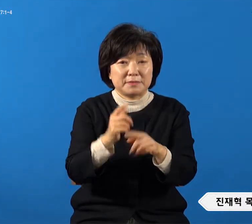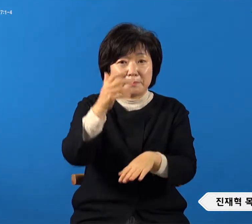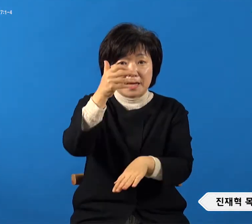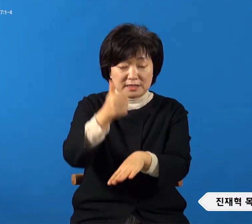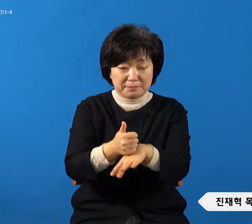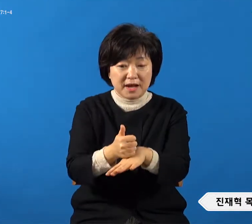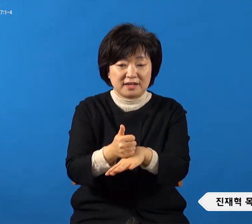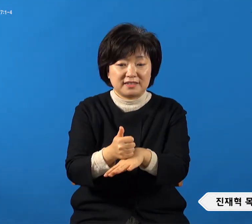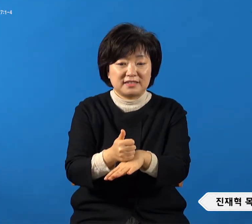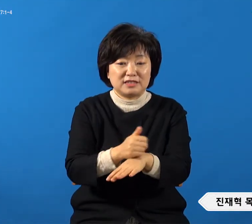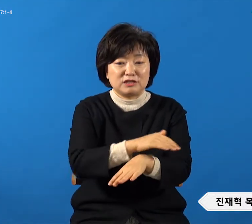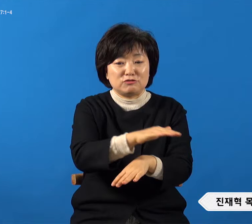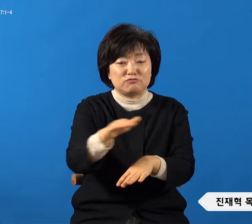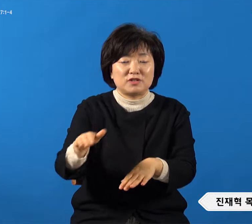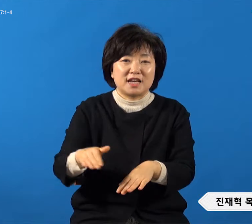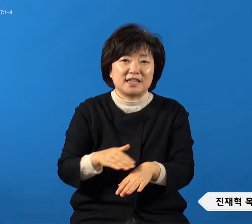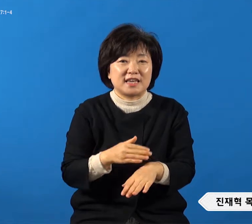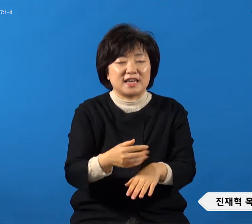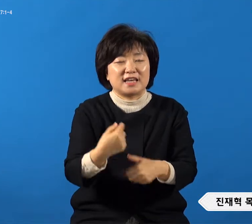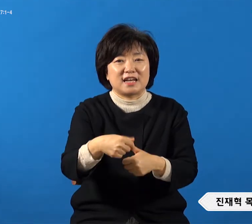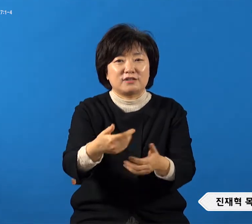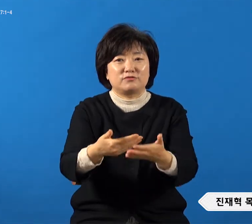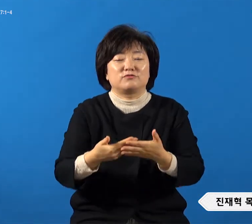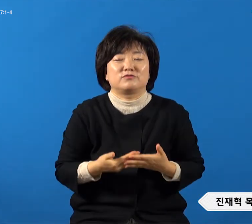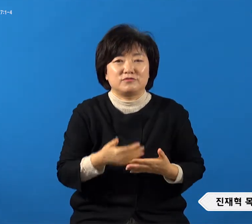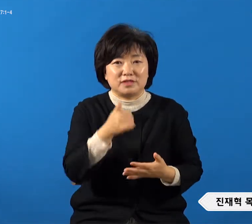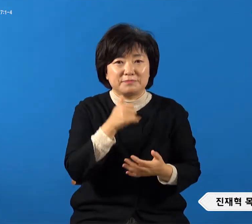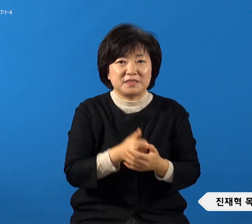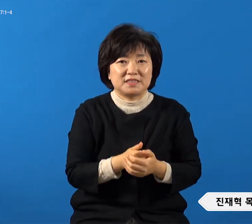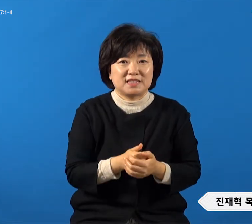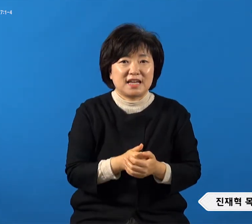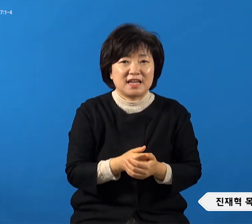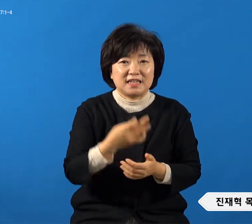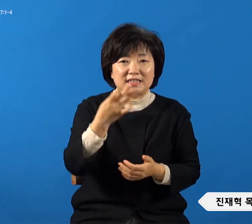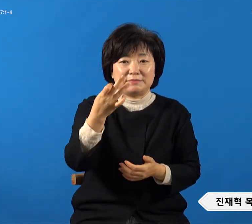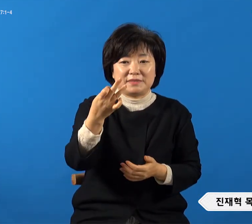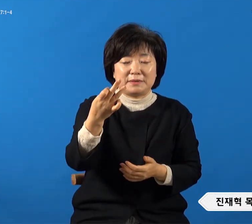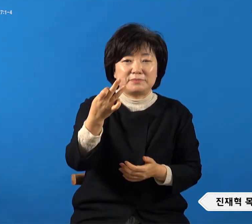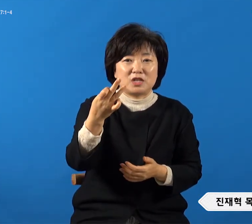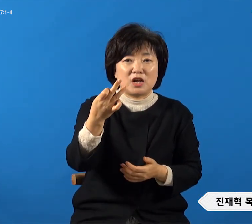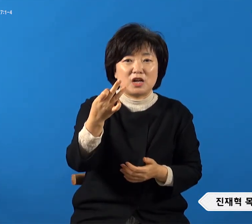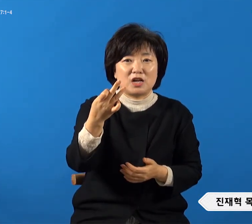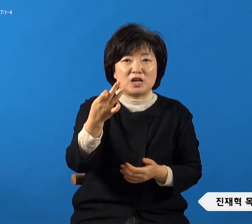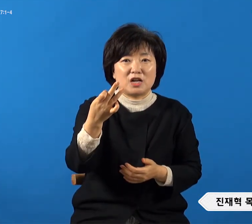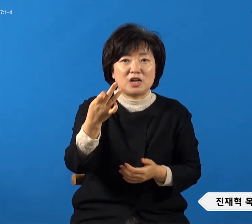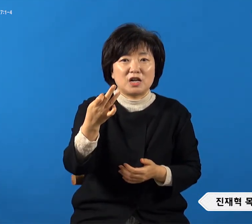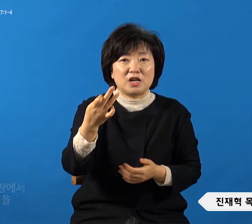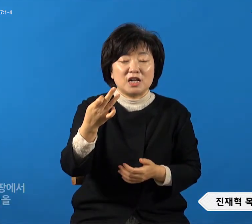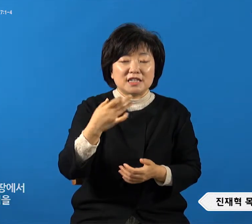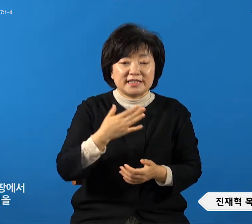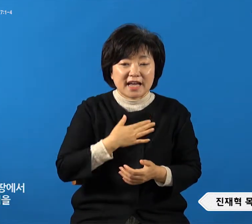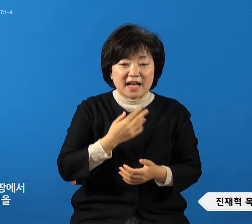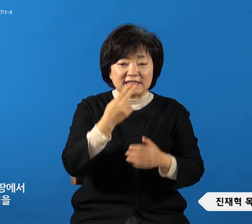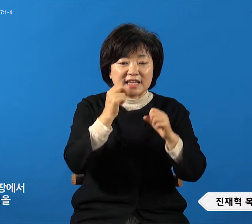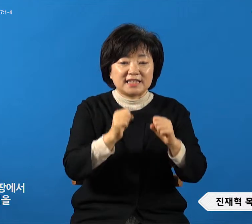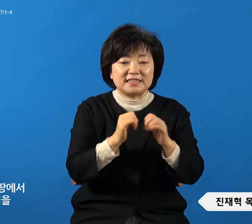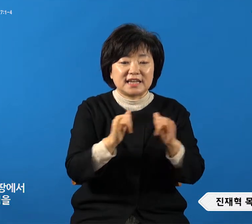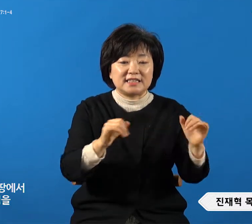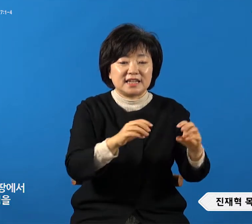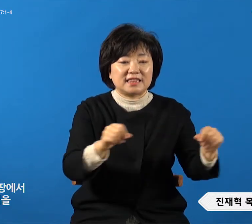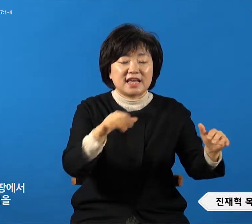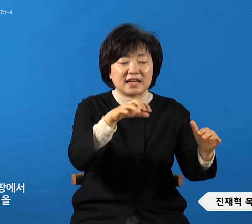맨 마지막 우리에게 이렇게 말씀하고 있습니다. 13절 말씀입니다. 내가 산자들의